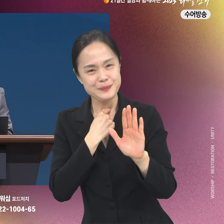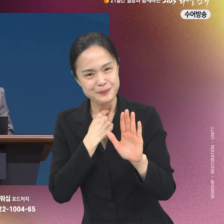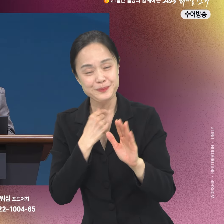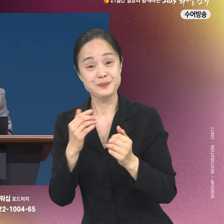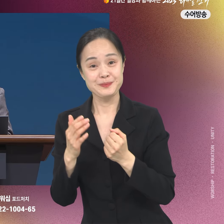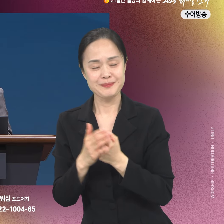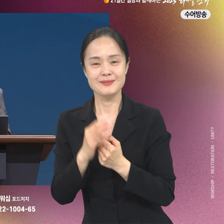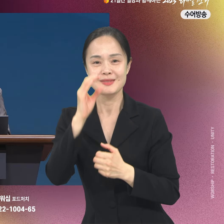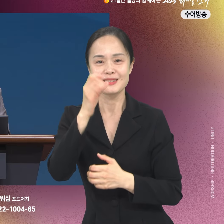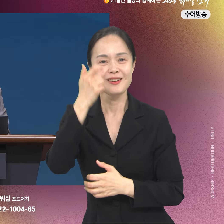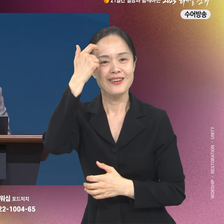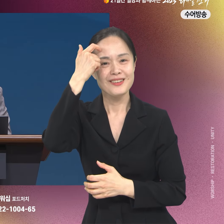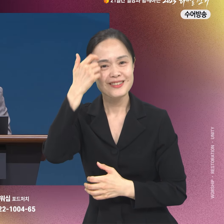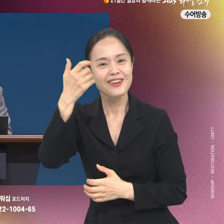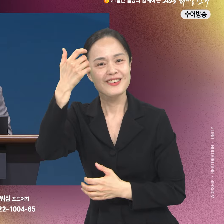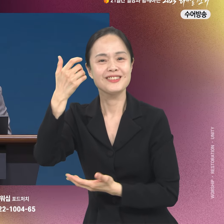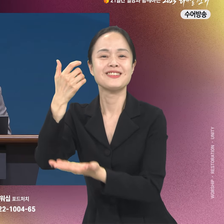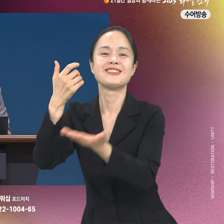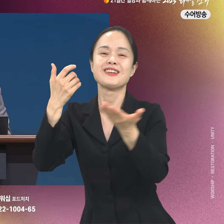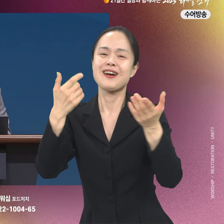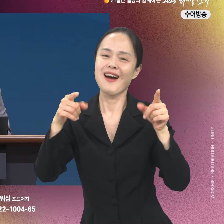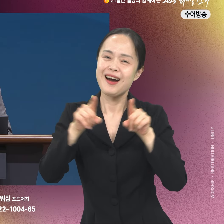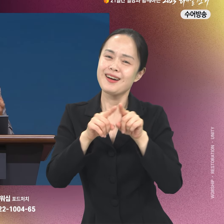영화 기회 되시면 한번 다시 보세요.